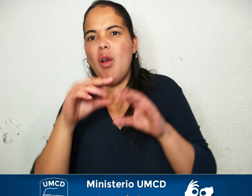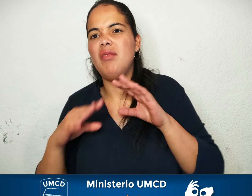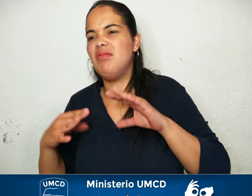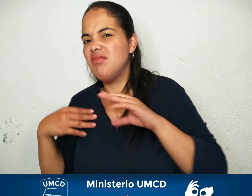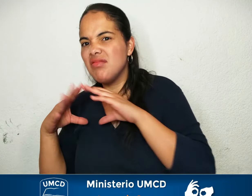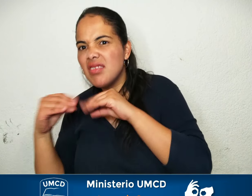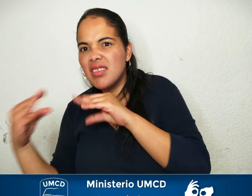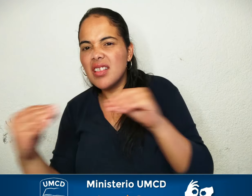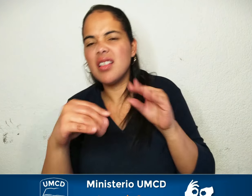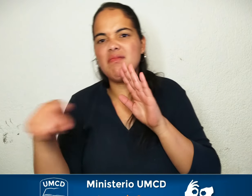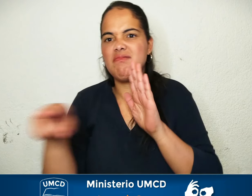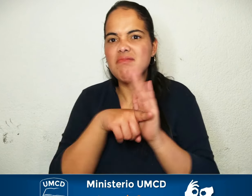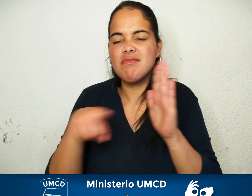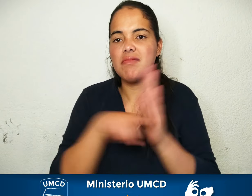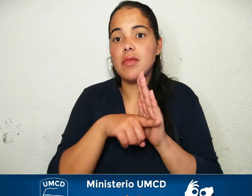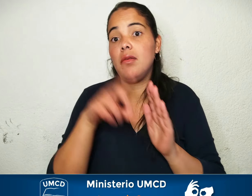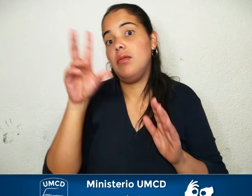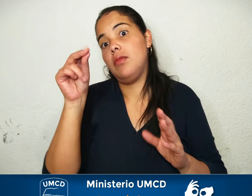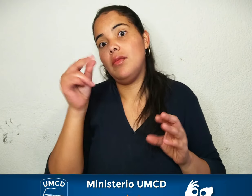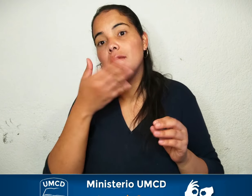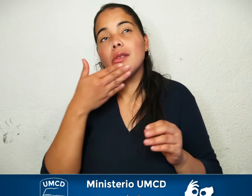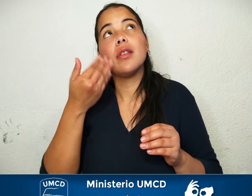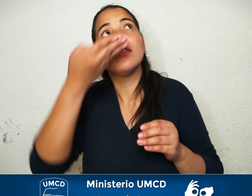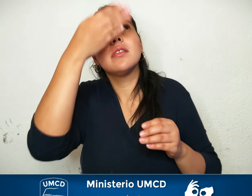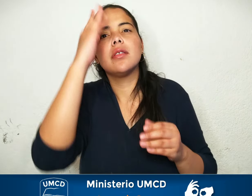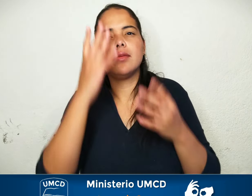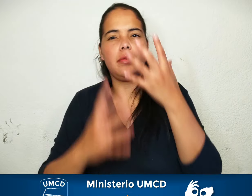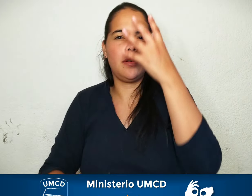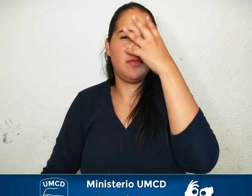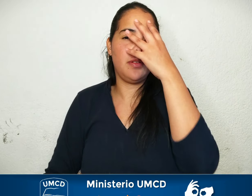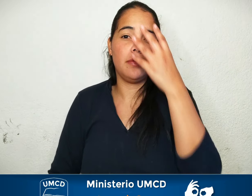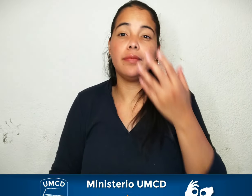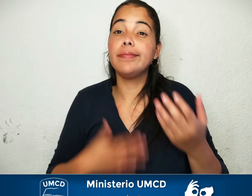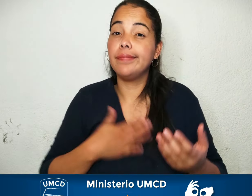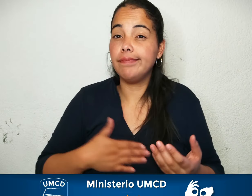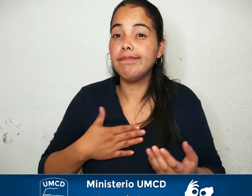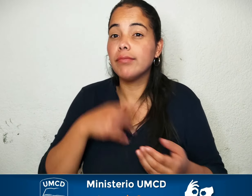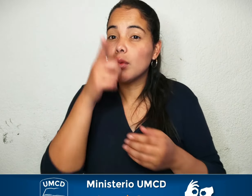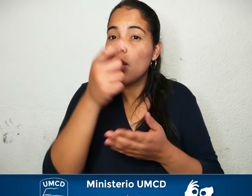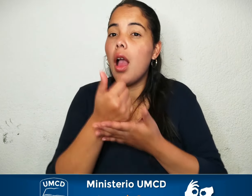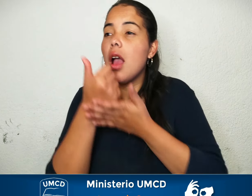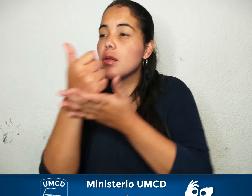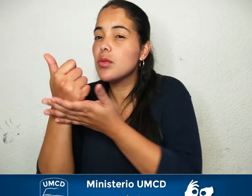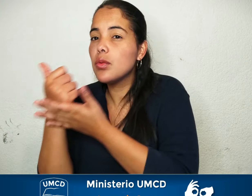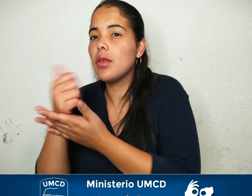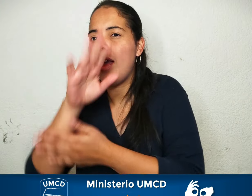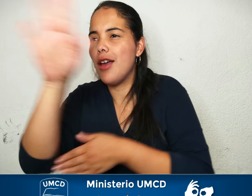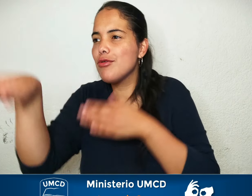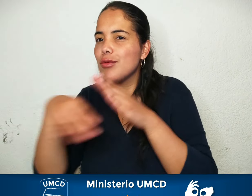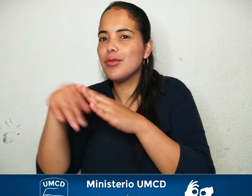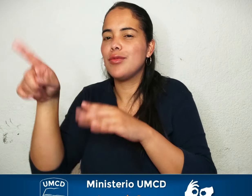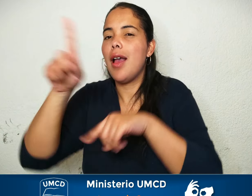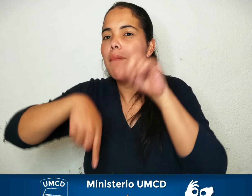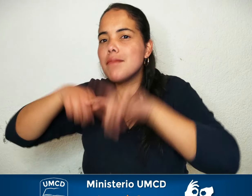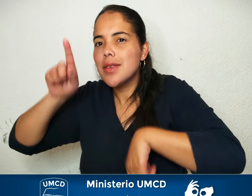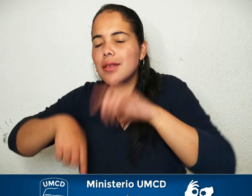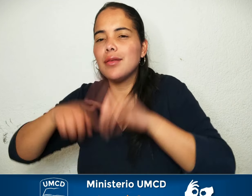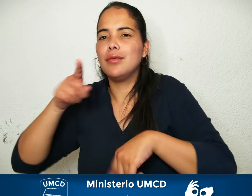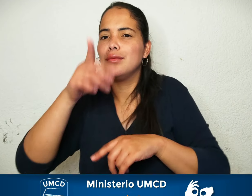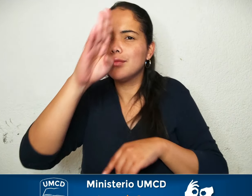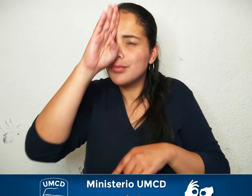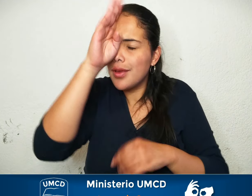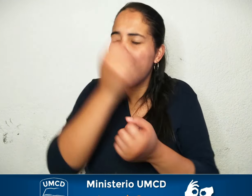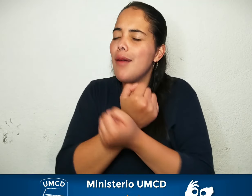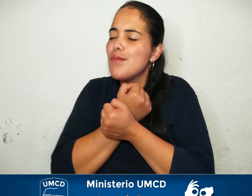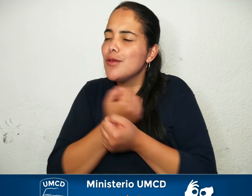su hermano y por ende ofendiendo a Dios. Velemos por nuestros hermanos, vivamos por amor